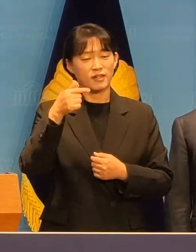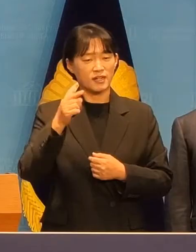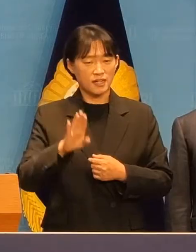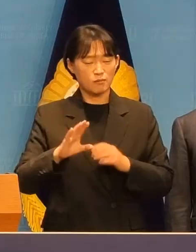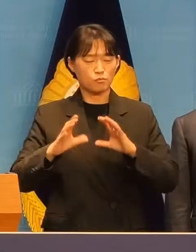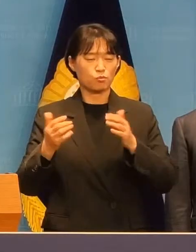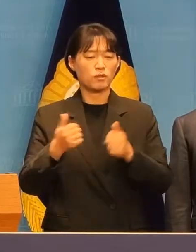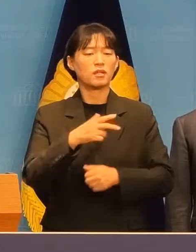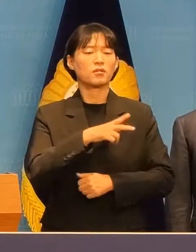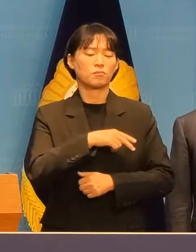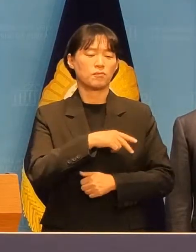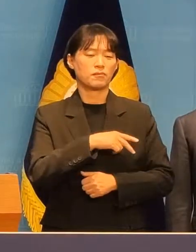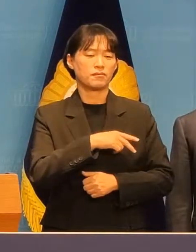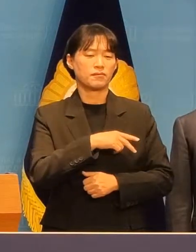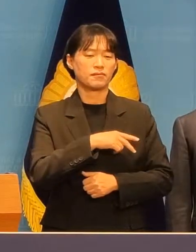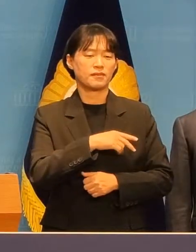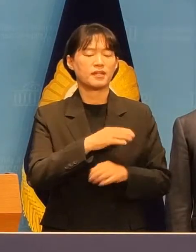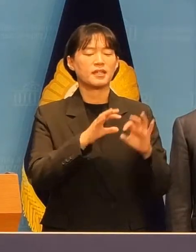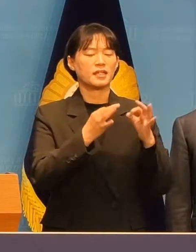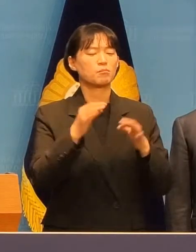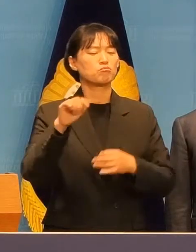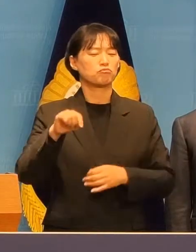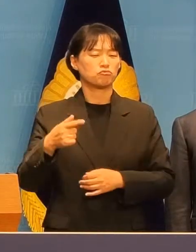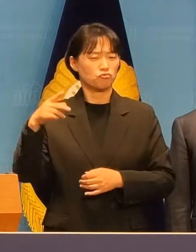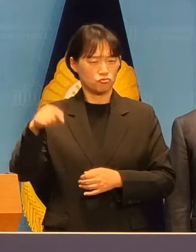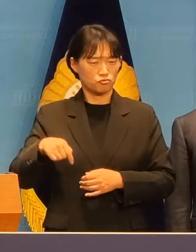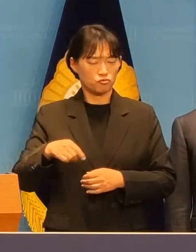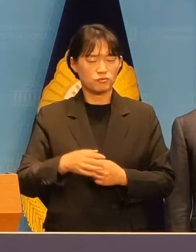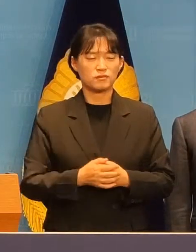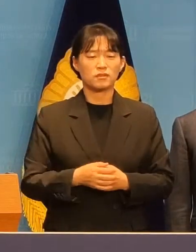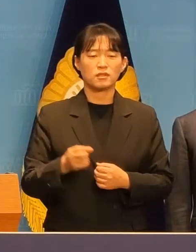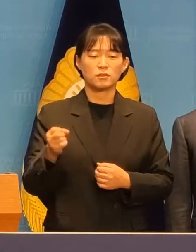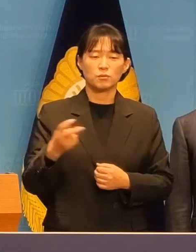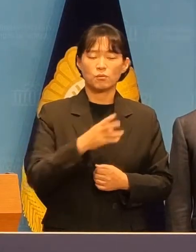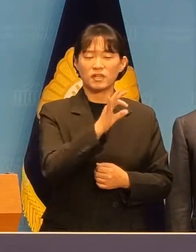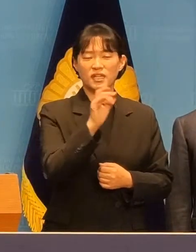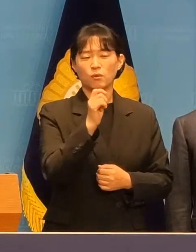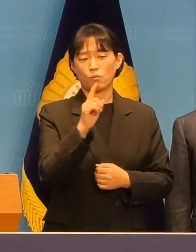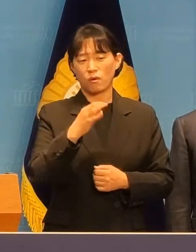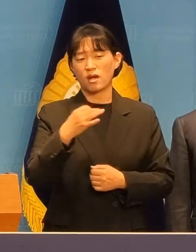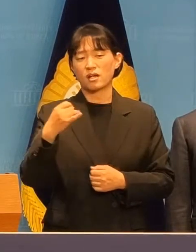순천갑 국회의원 김문수와 이광희